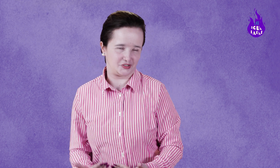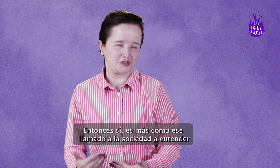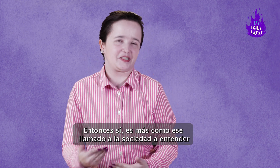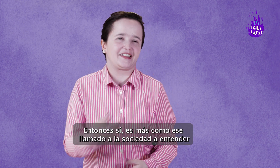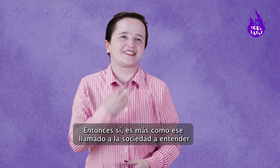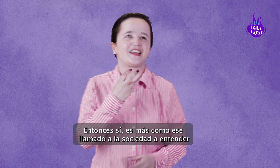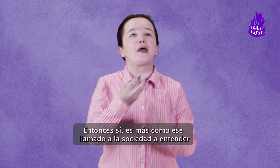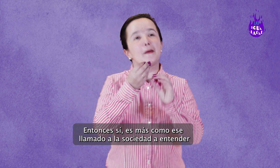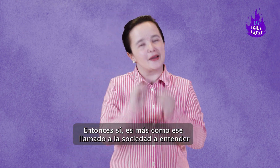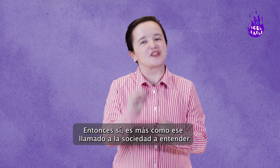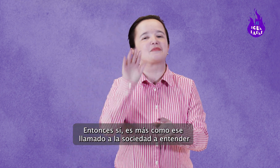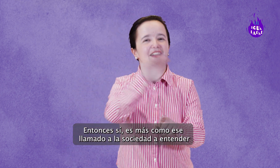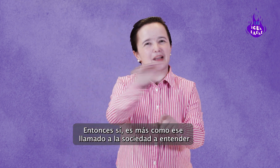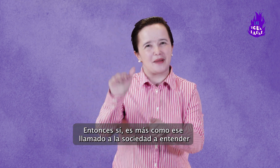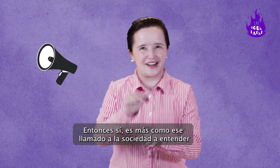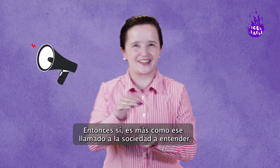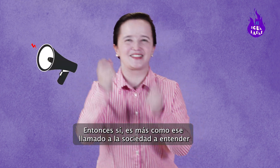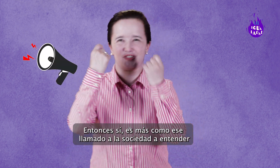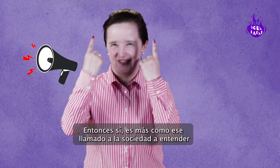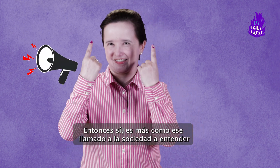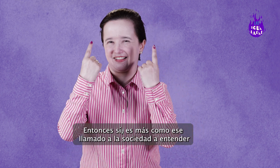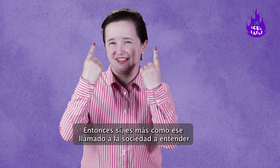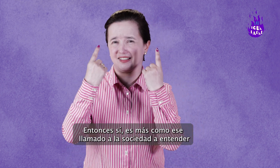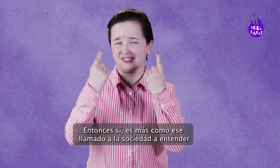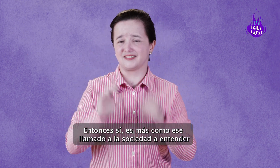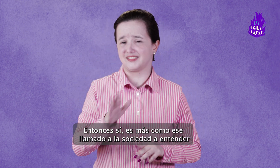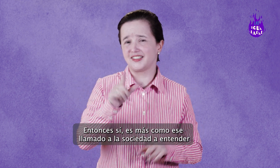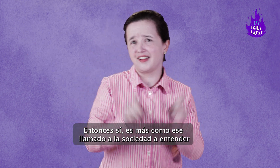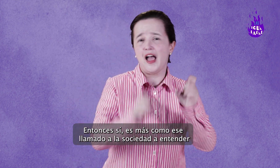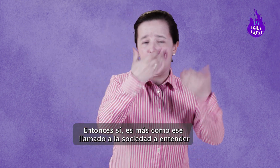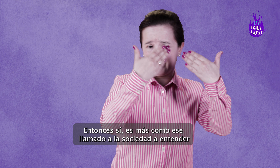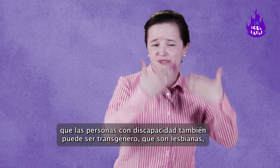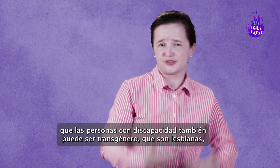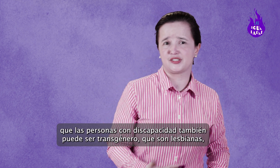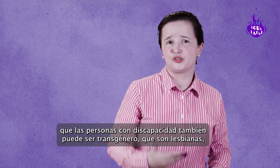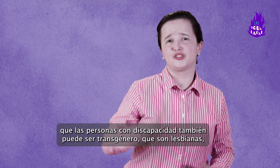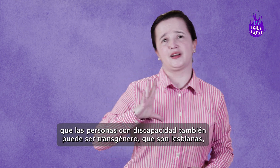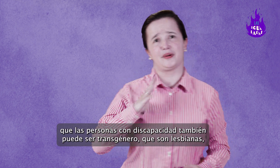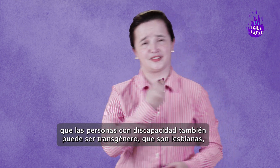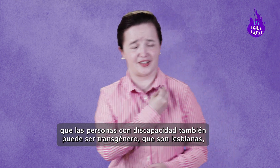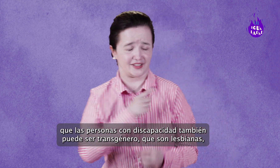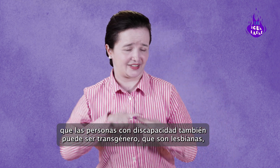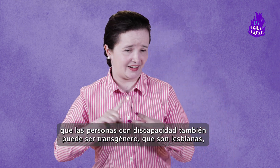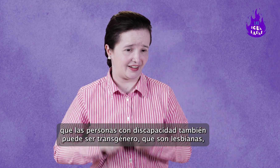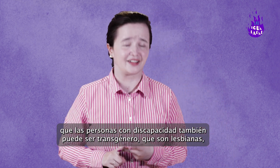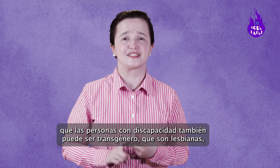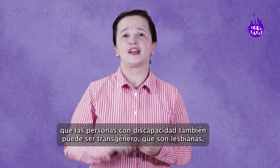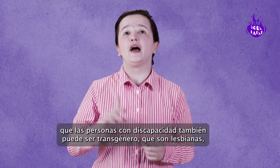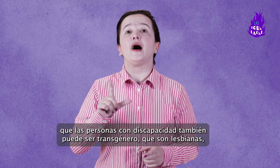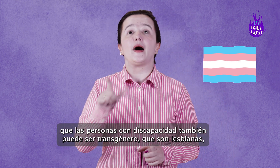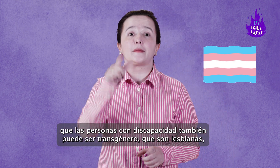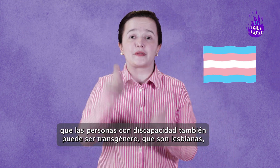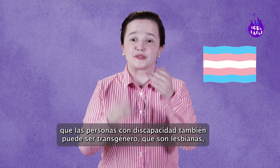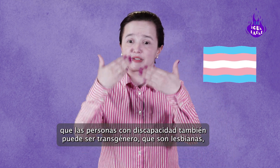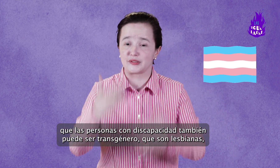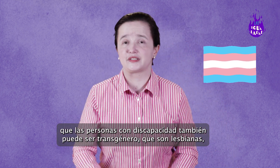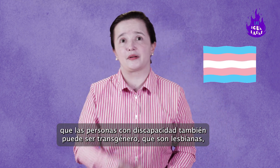Entonces, sí, es más como ese llamado a la sociedad a entender que las personas con discapacidad también pueden ser transgénero, que son